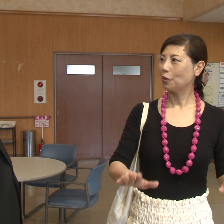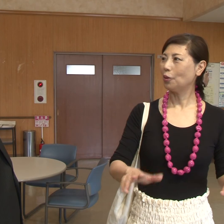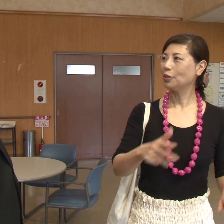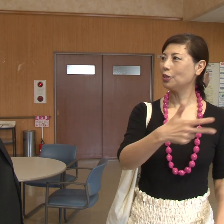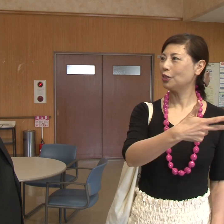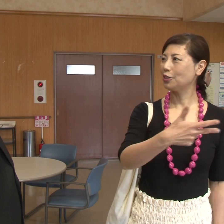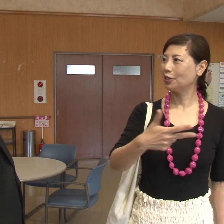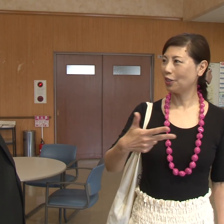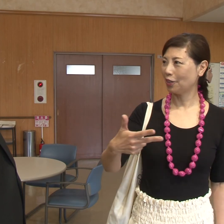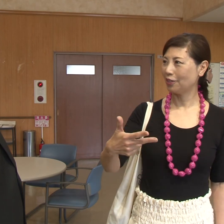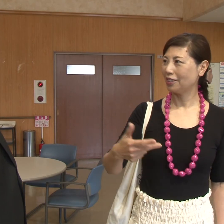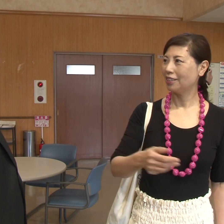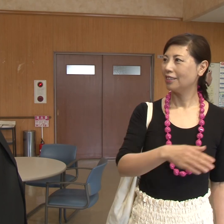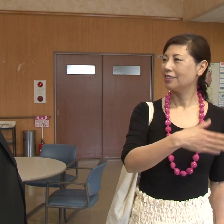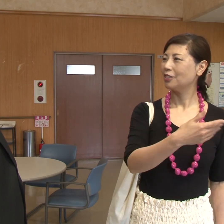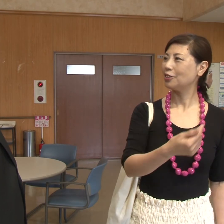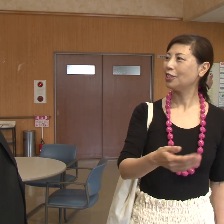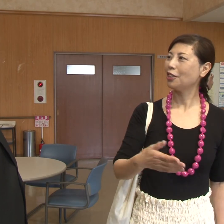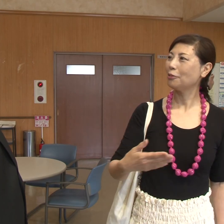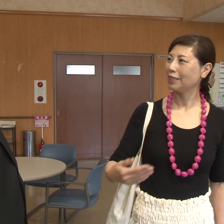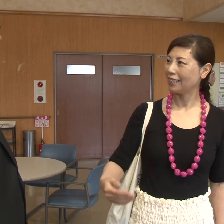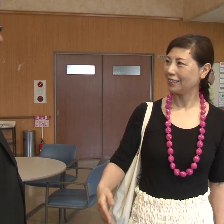今週の水曜日です。